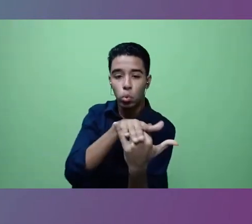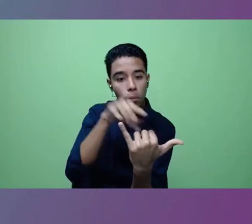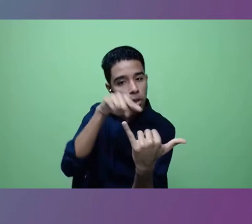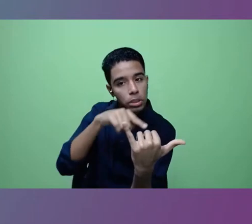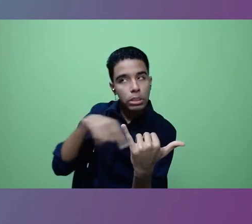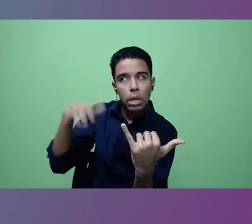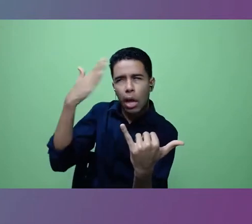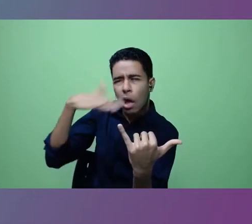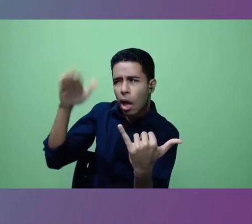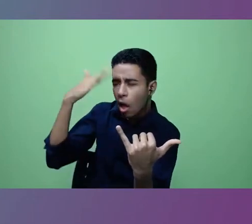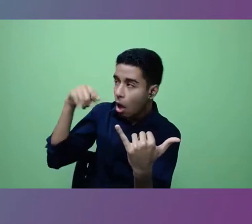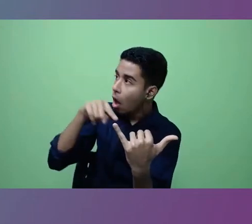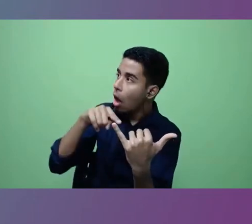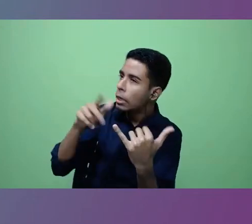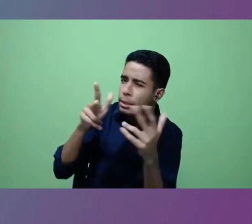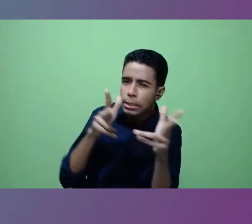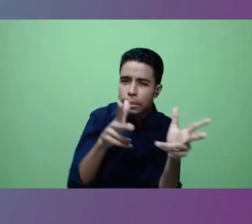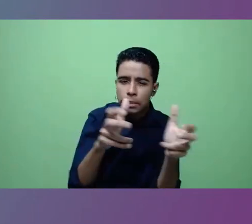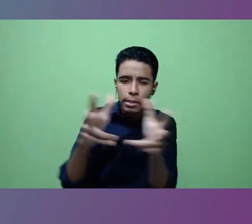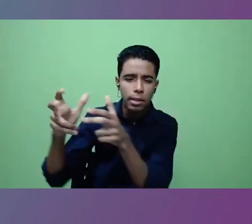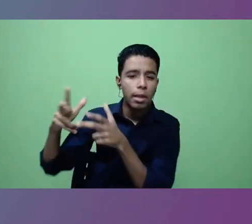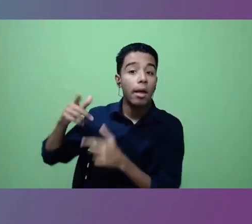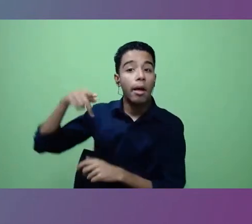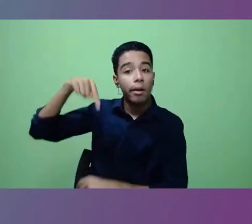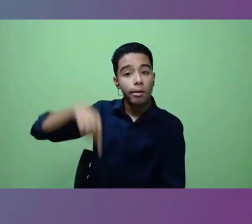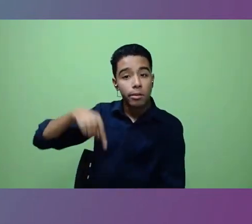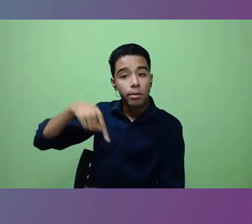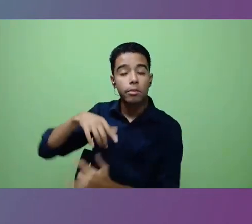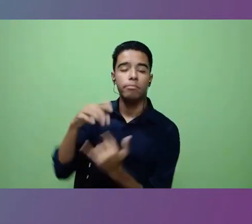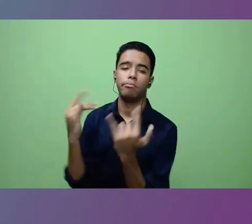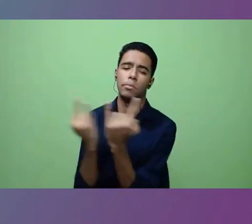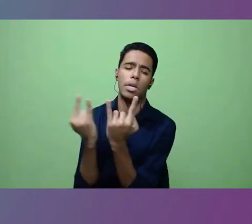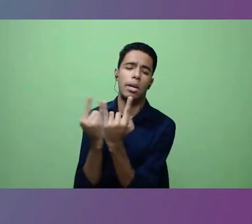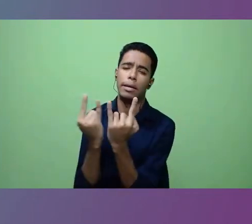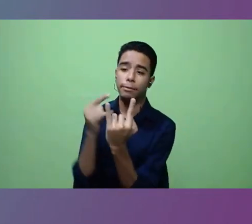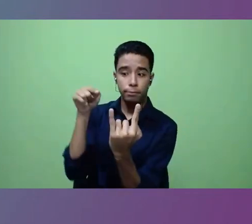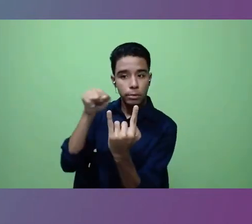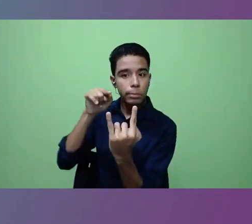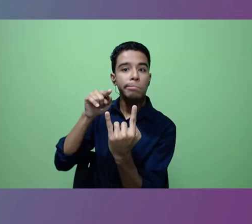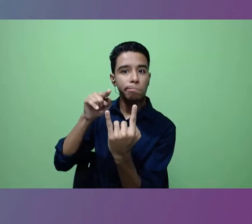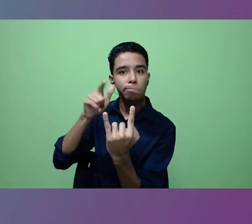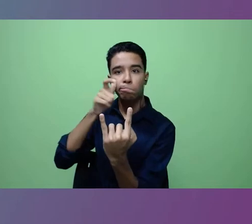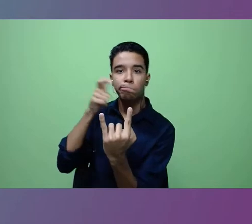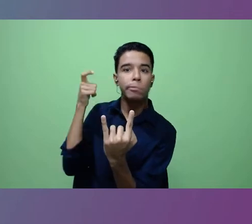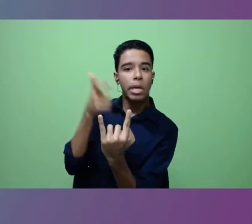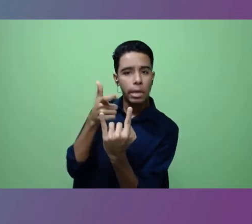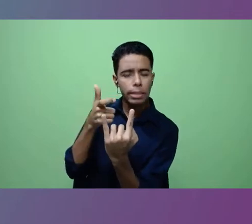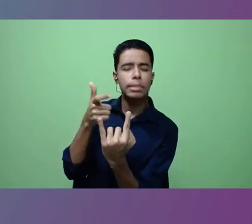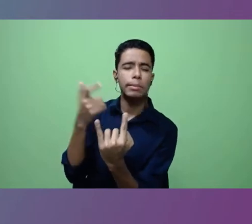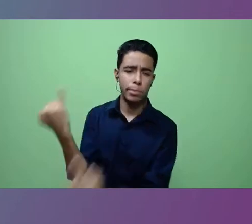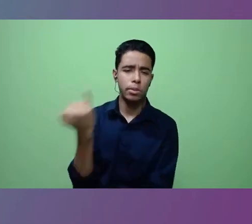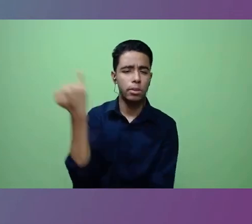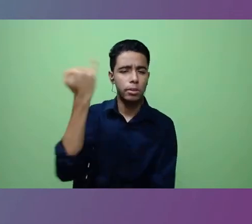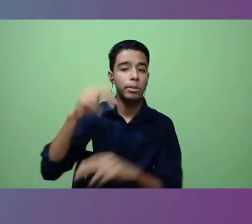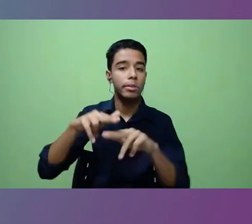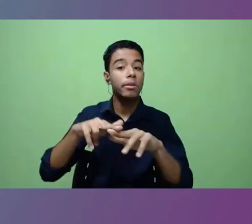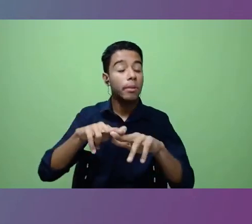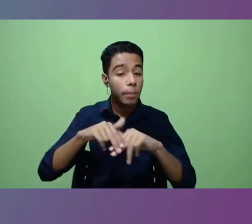que o nosso projeto ele é um projeto muito importante. Não se esqueça de se inscrever no canal.